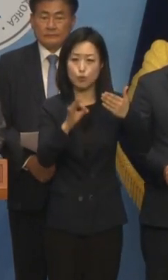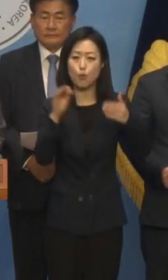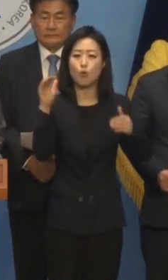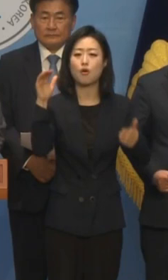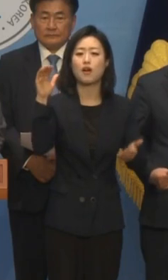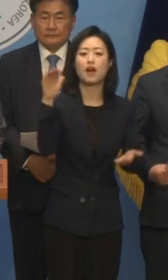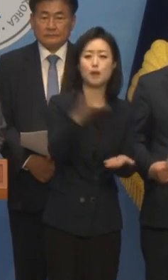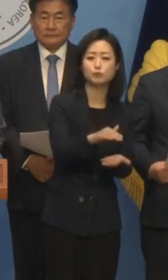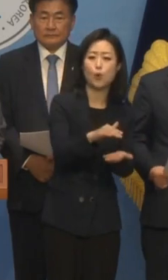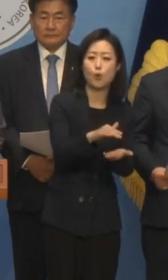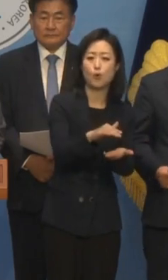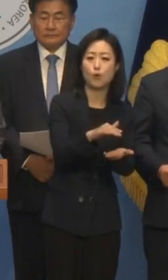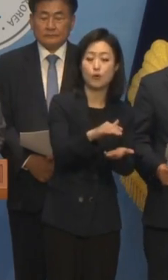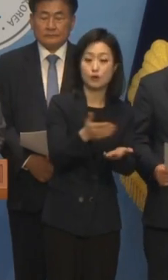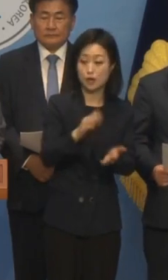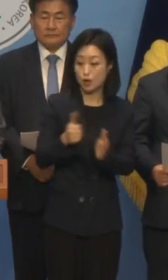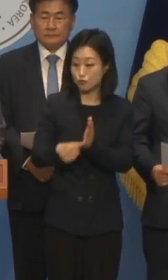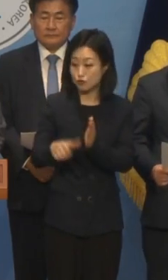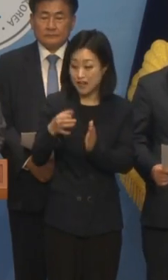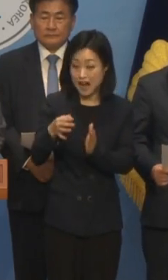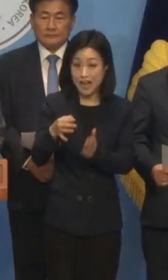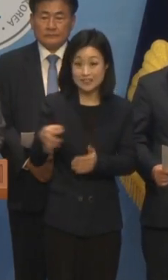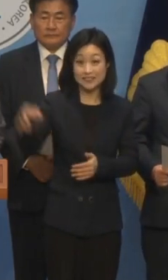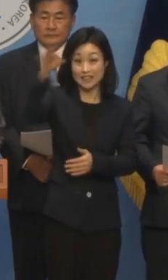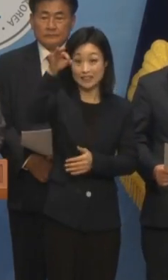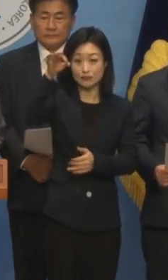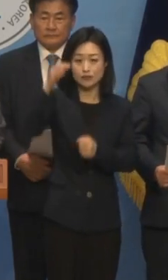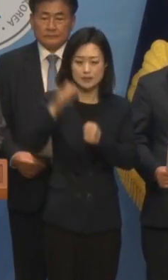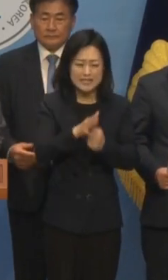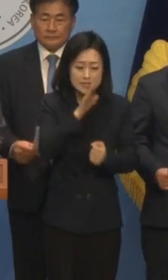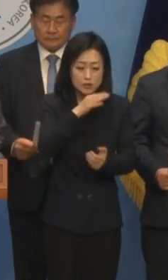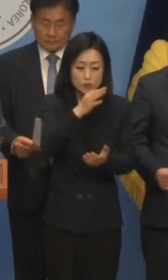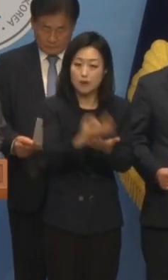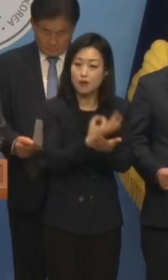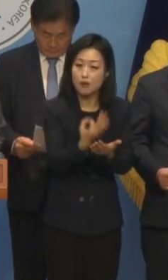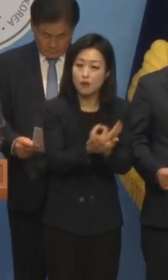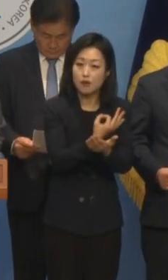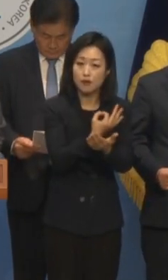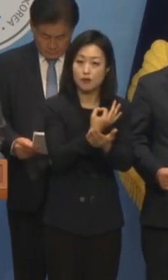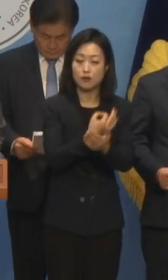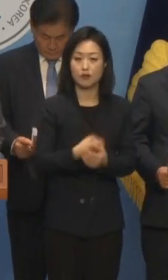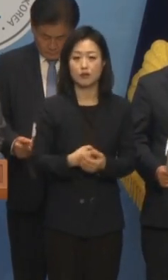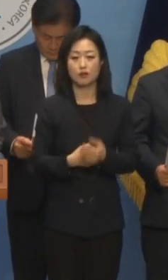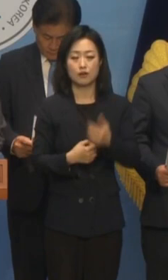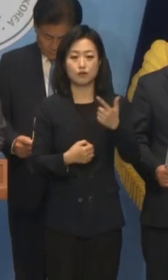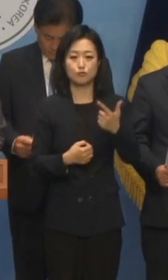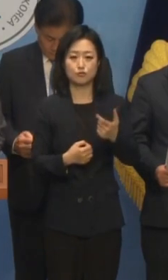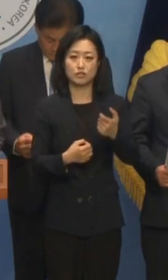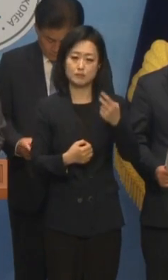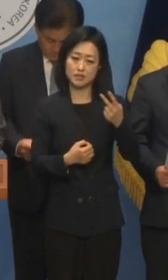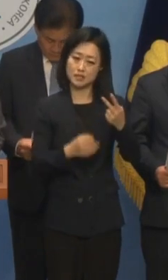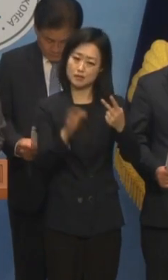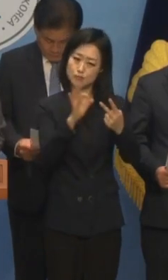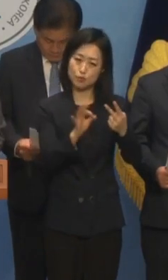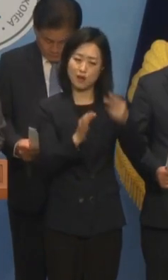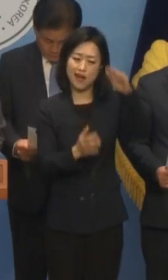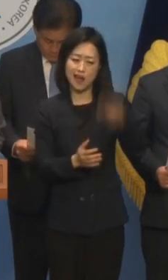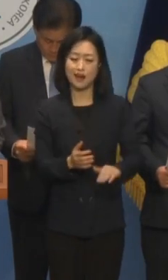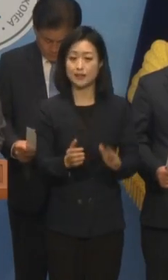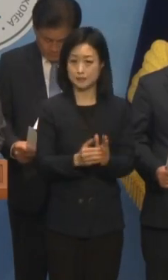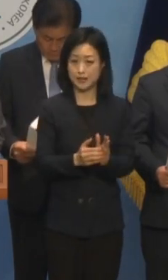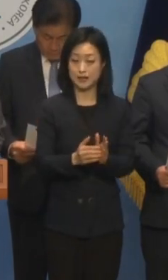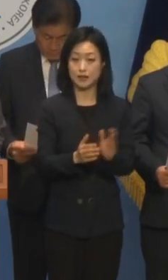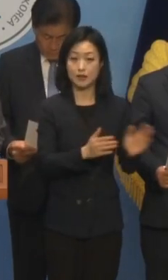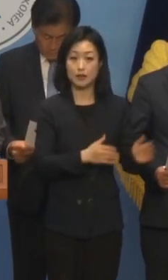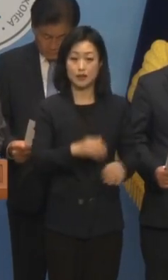감소했습니다. 그런데 물가 상승을 고려한 실질 소득은 56.3%나 하락했습니다.